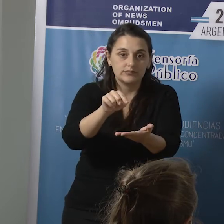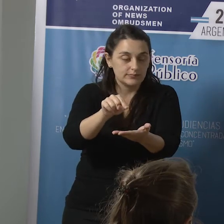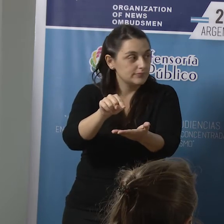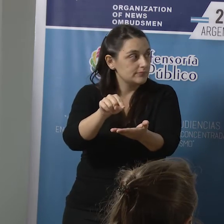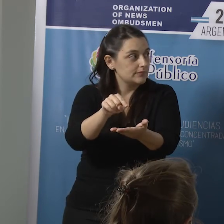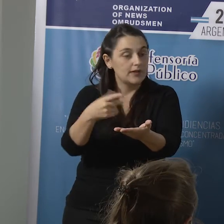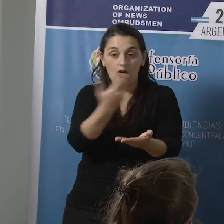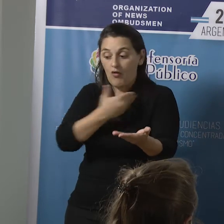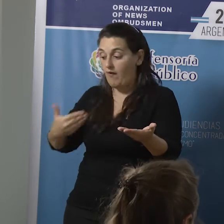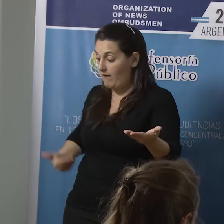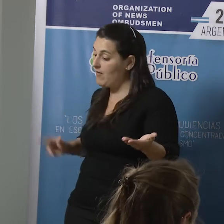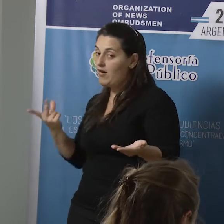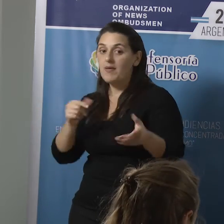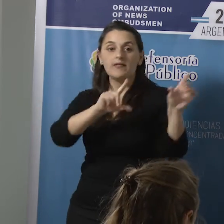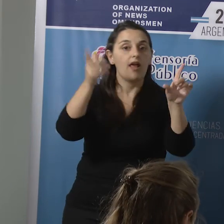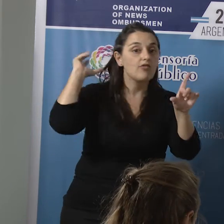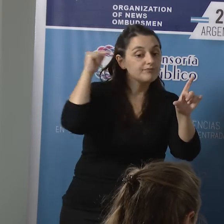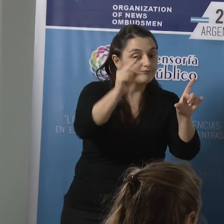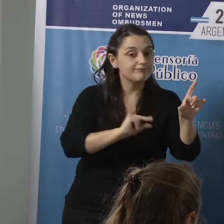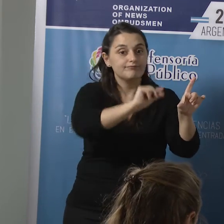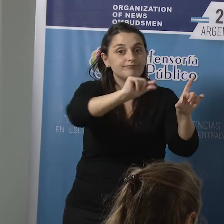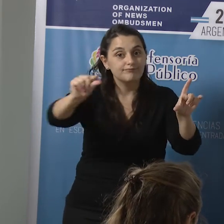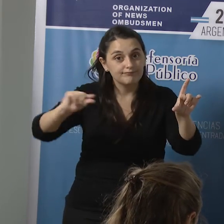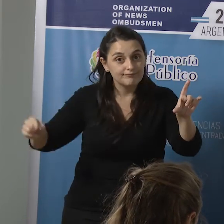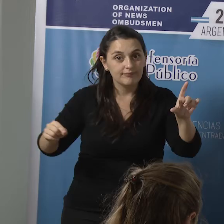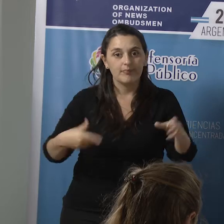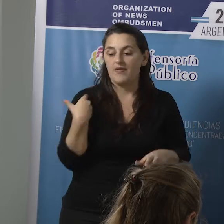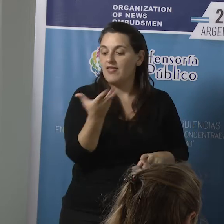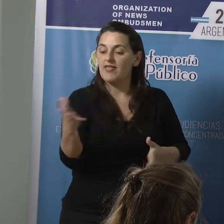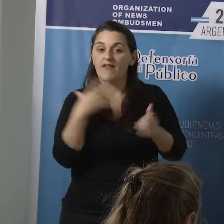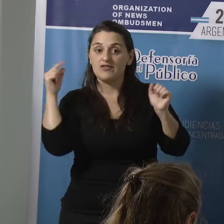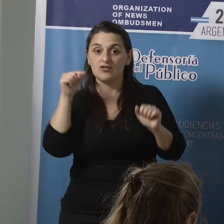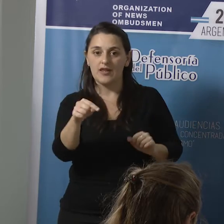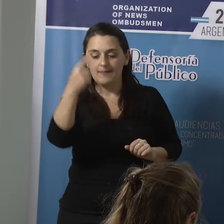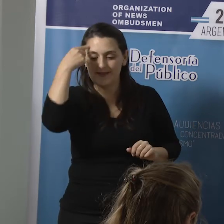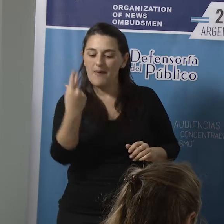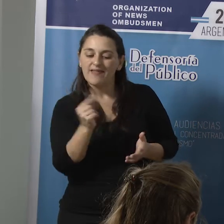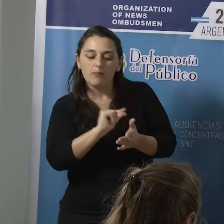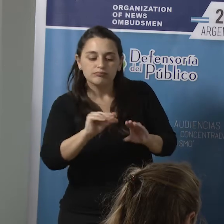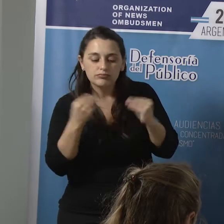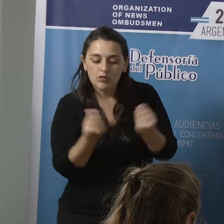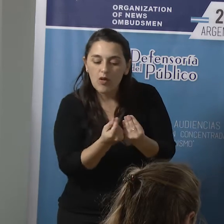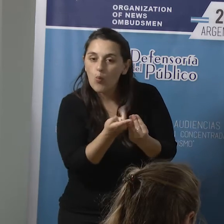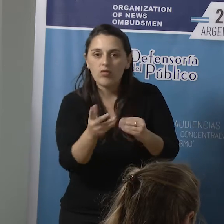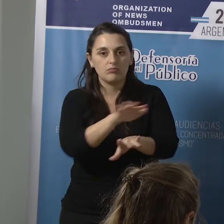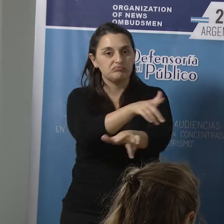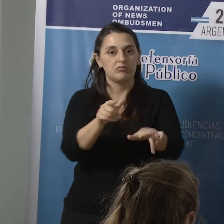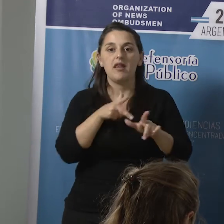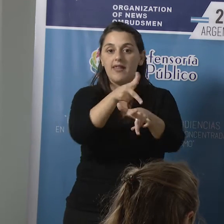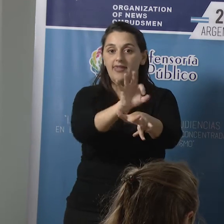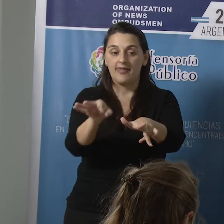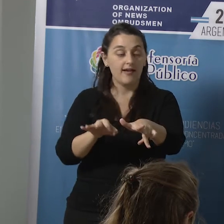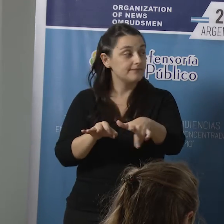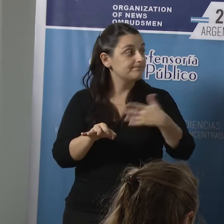autoridad gubernamental a los canales y televisión que tiene la figura de la Defensoría no establece los montos y la destinación específica para esta